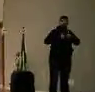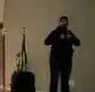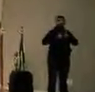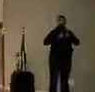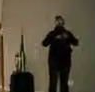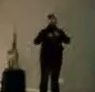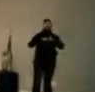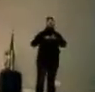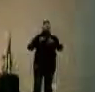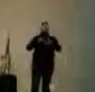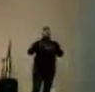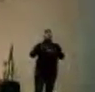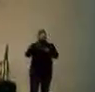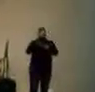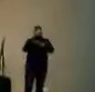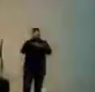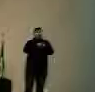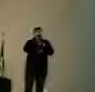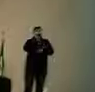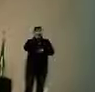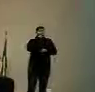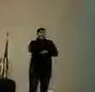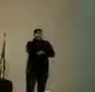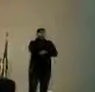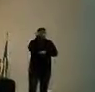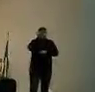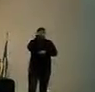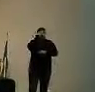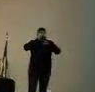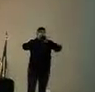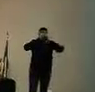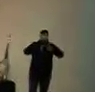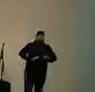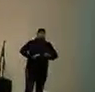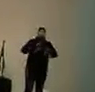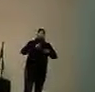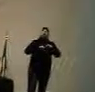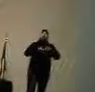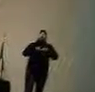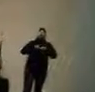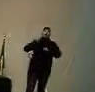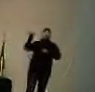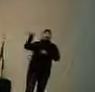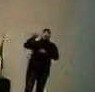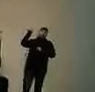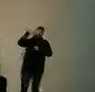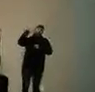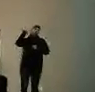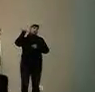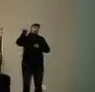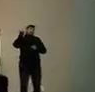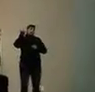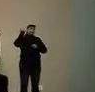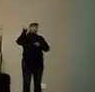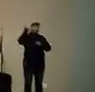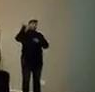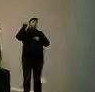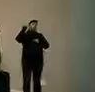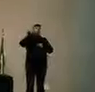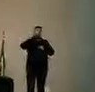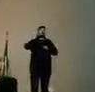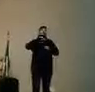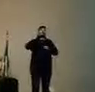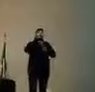E dizer para todos os cidadãos e cidadãs que estão aqui presentes que as ouvidorias, estão com o projeto